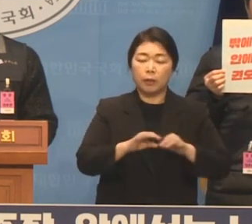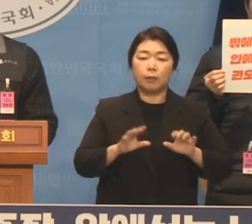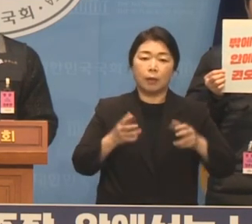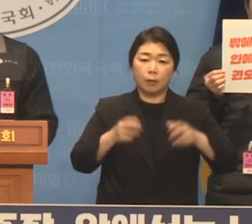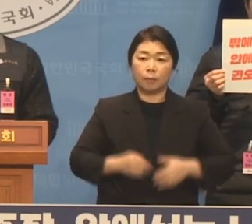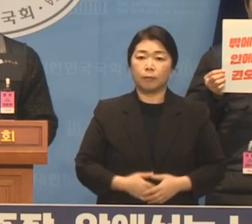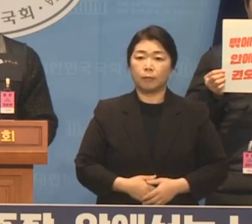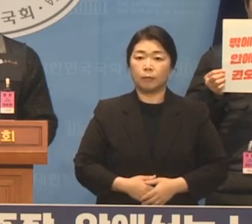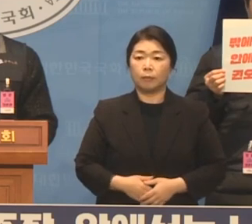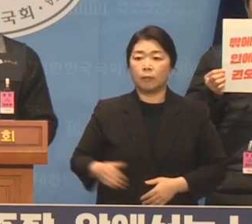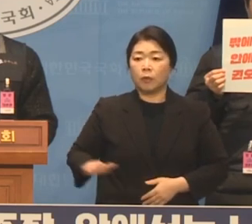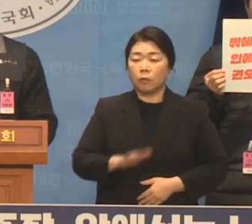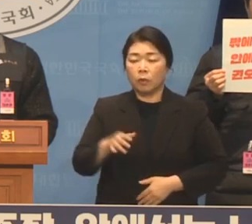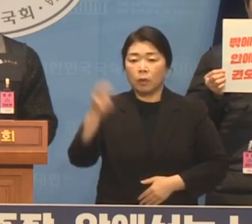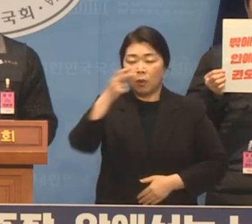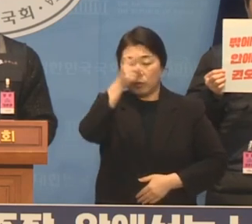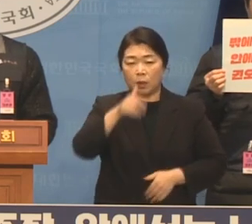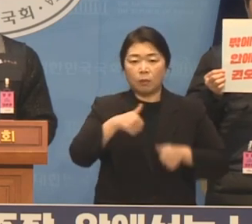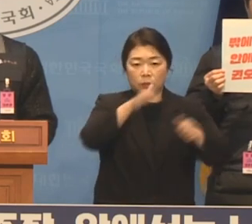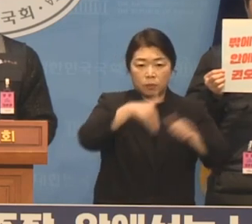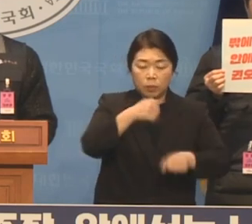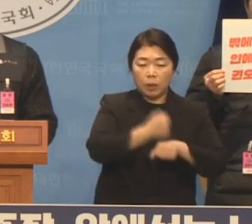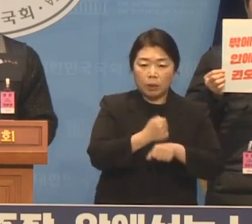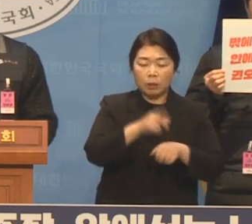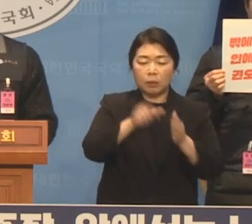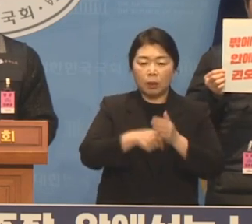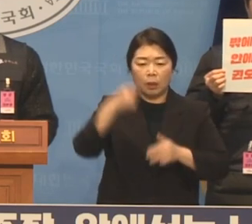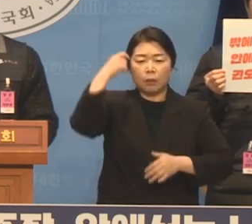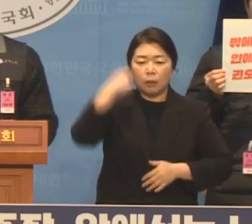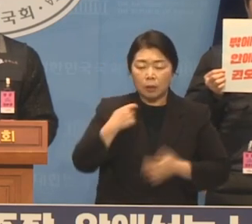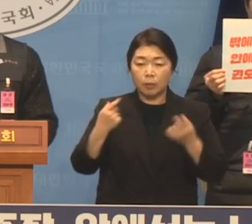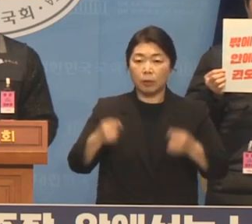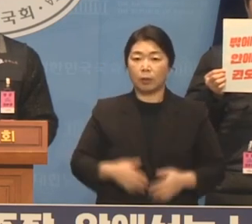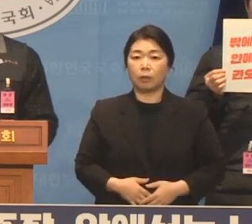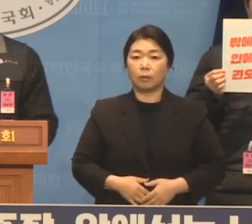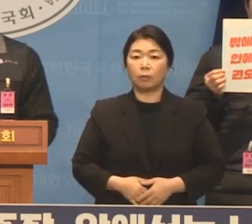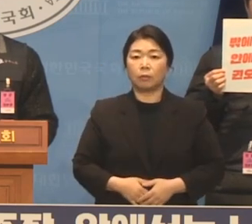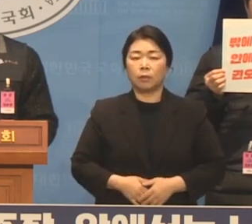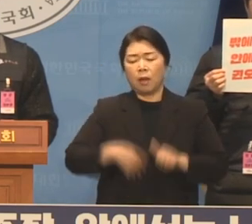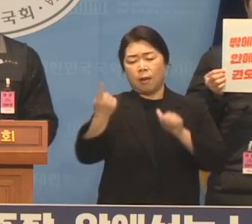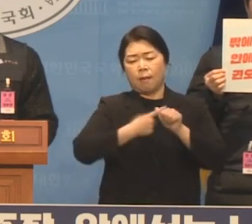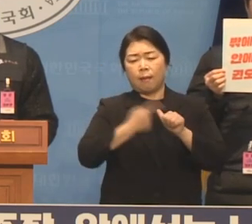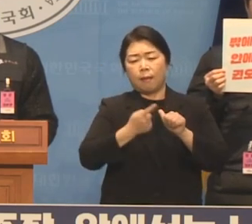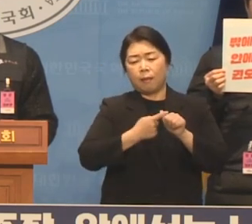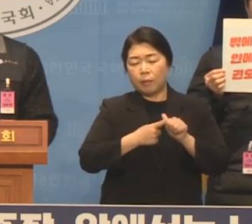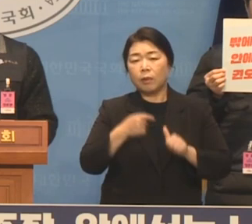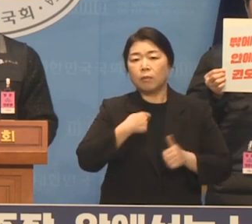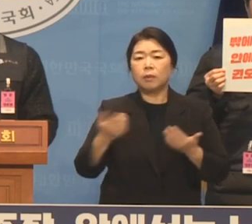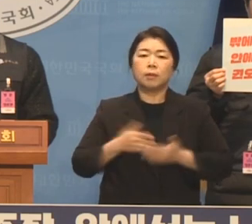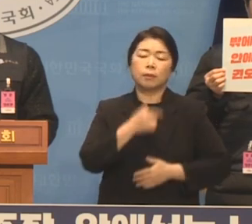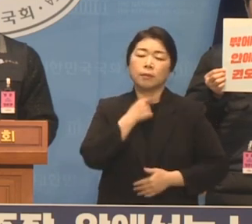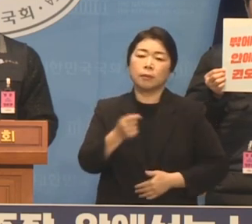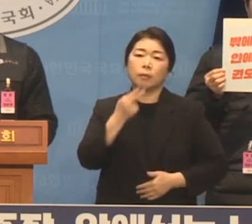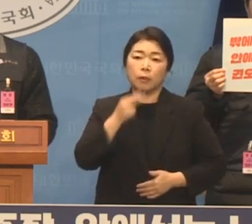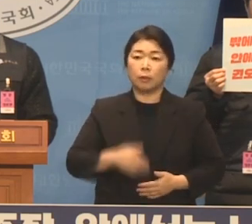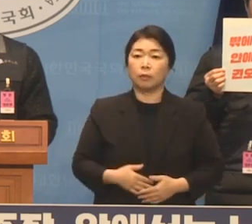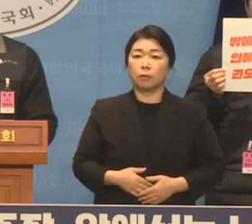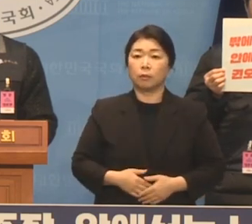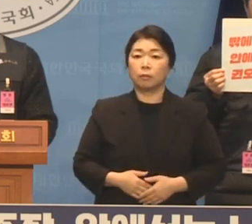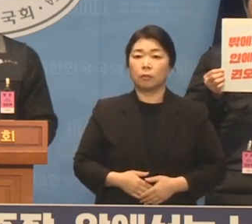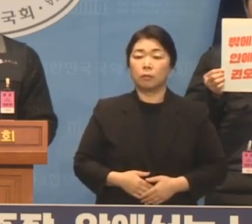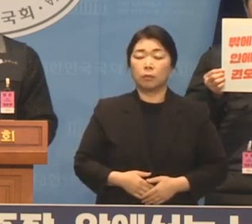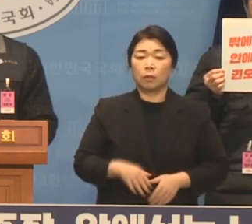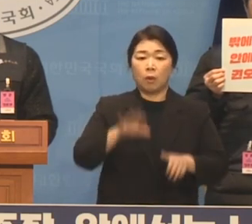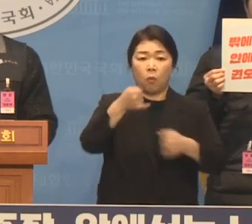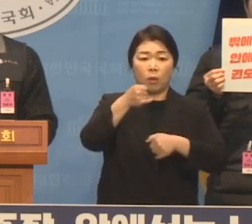우리가 검찰에 드나들면서 내린 결론입니다. 쌍욕 먹으면서 일하고 싶지는 않았습니다. 잘못된 임금